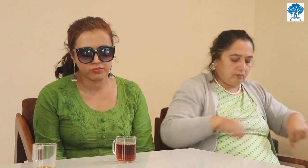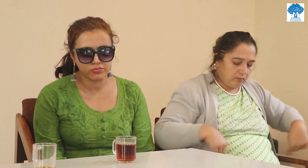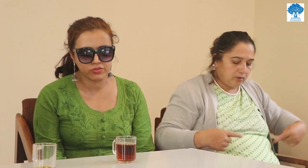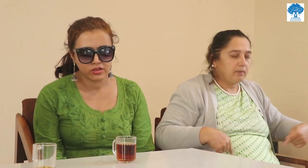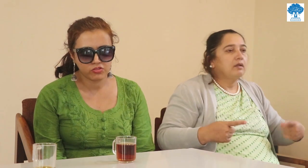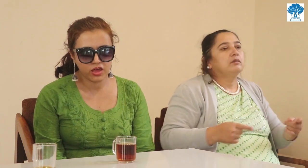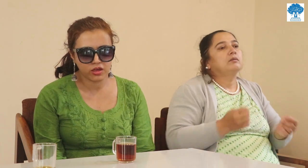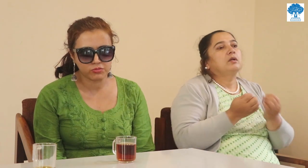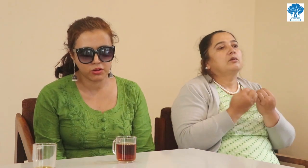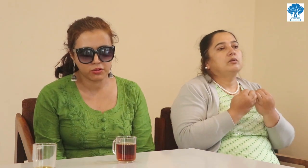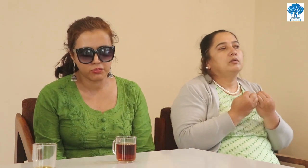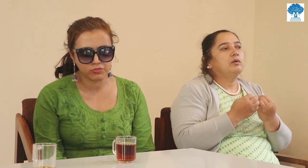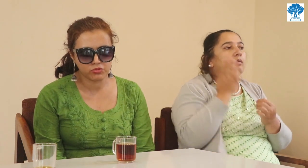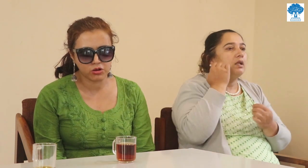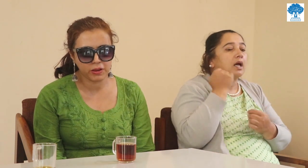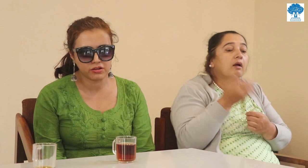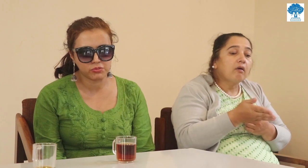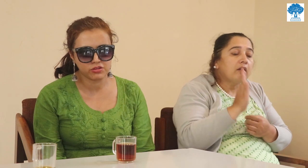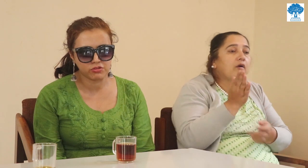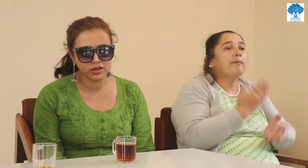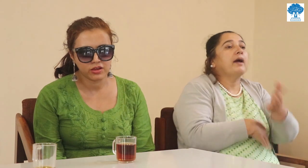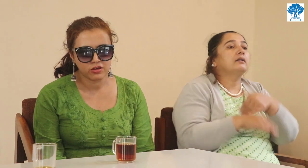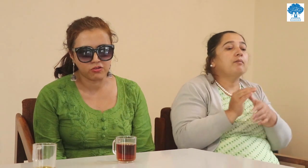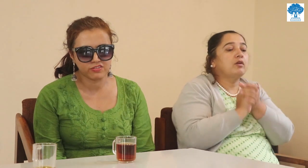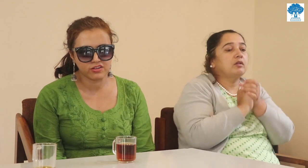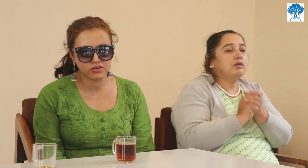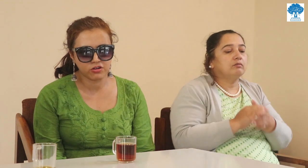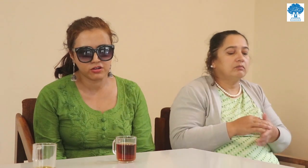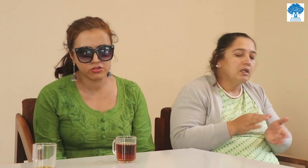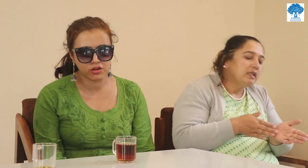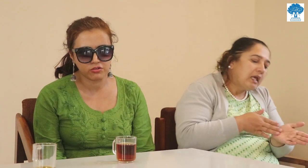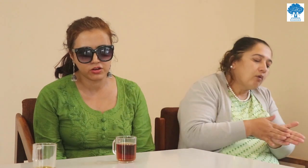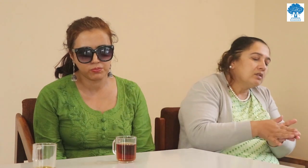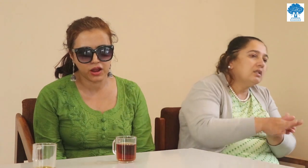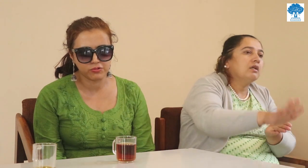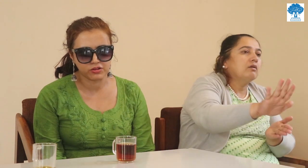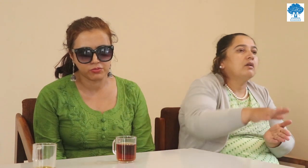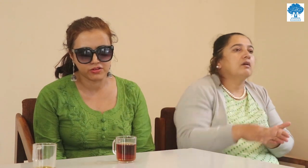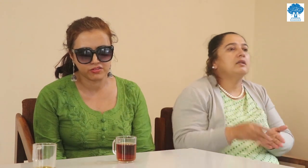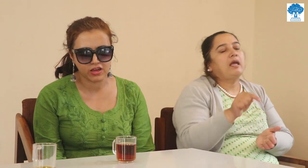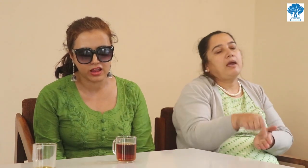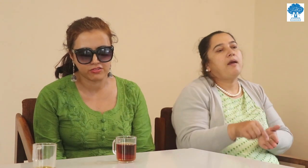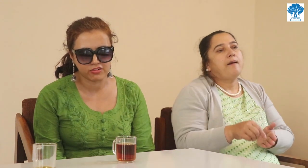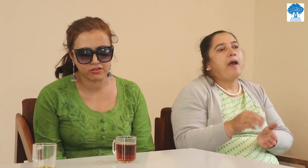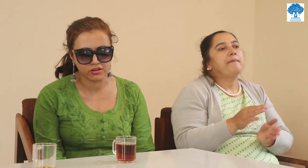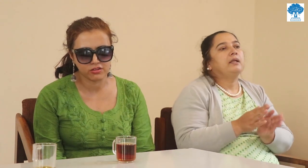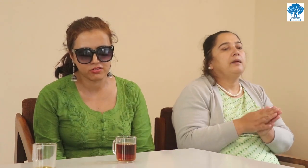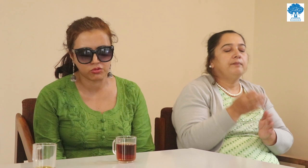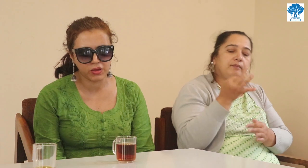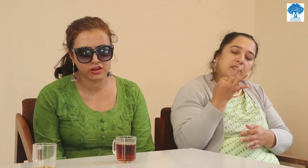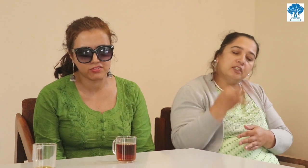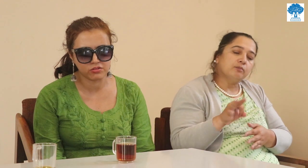गएर त्यहाँ अब अपाङ्गता मैत्री नहुँदा घस्रेर गएर त्यहाँ गएर प्याड फेर्नुपर्ने जस्तो हालत छ